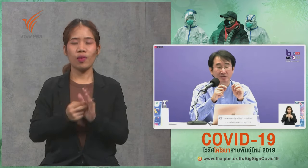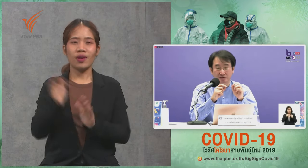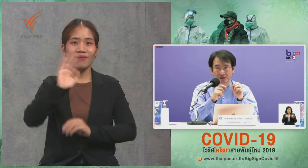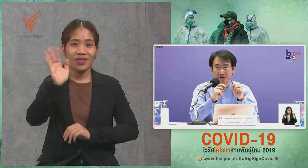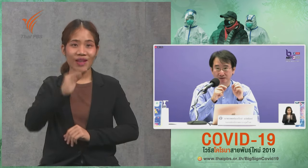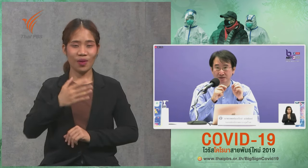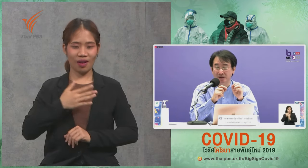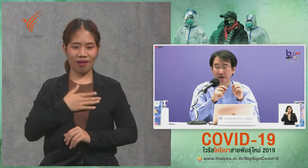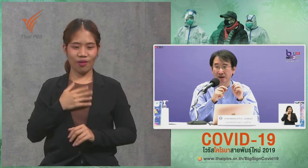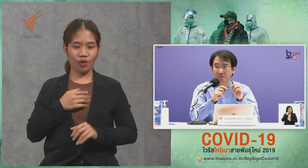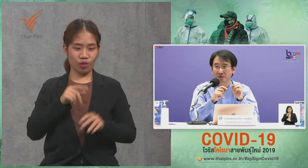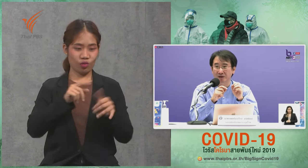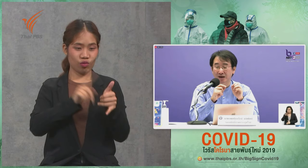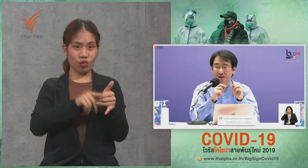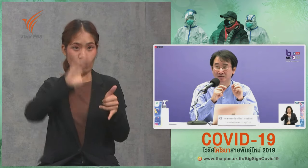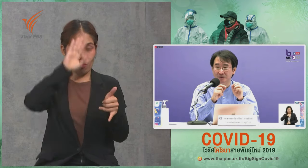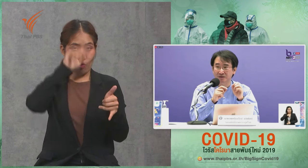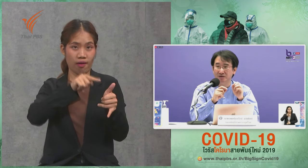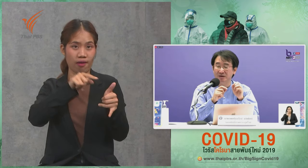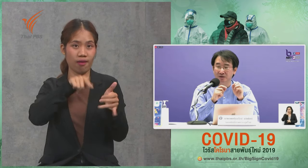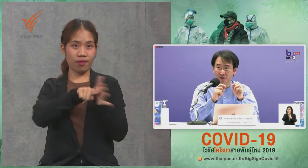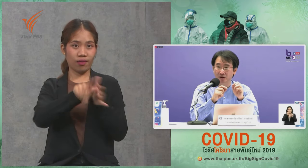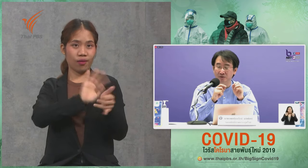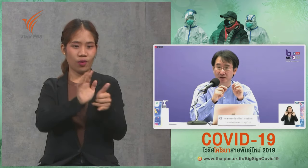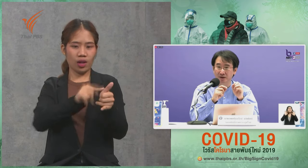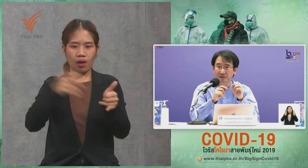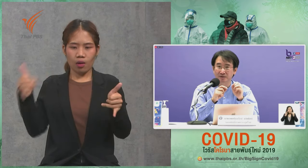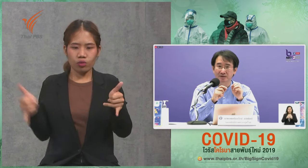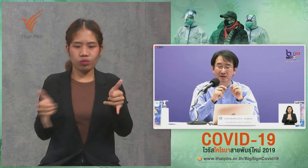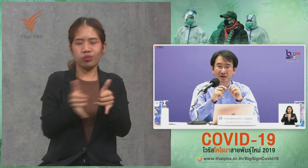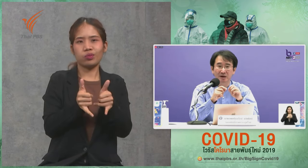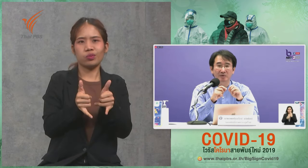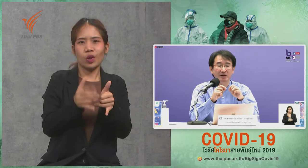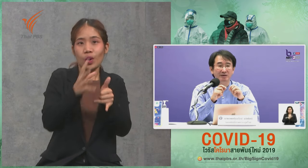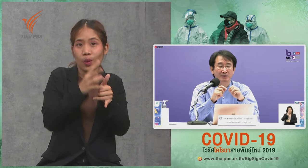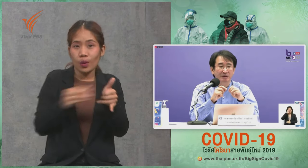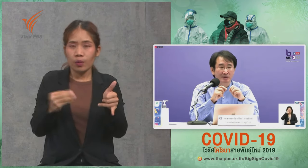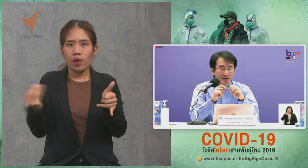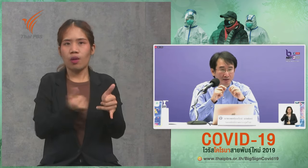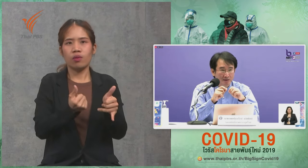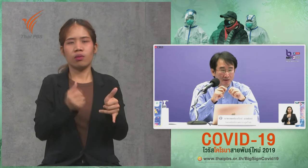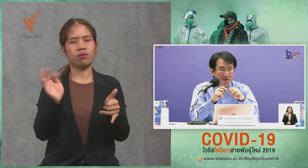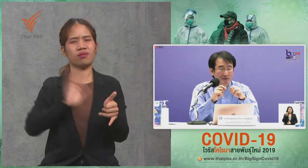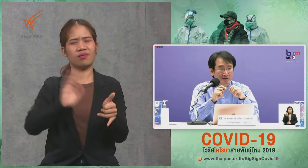ยงสูงแล้วเราจะติดเชื้อนะครับโอกาสเราติดเชื้อก็ยังน้อยอยู่ดีนะครับเพราะฉะนั้น